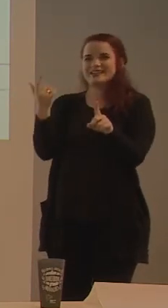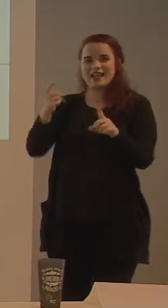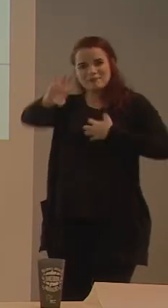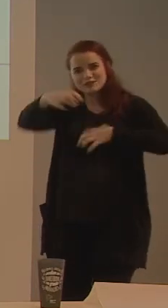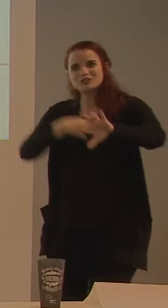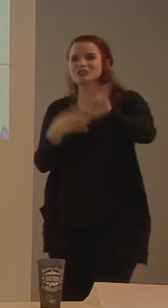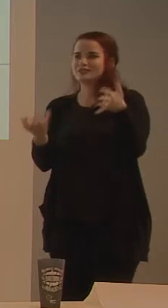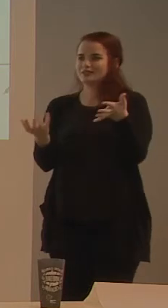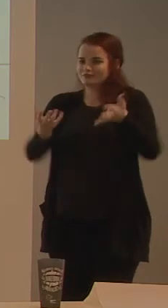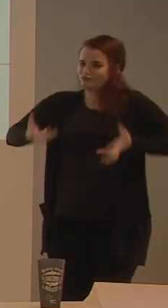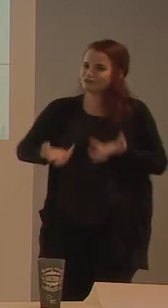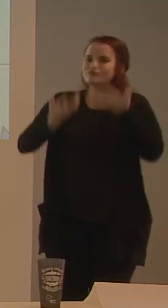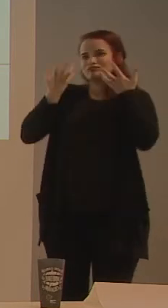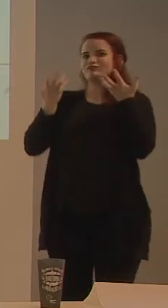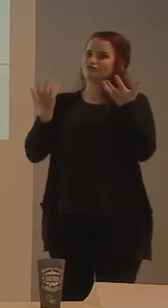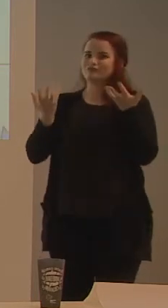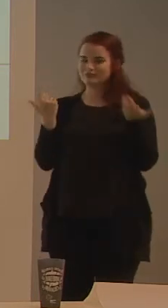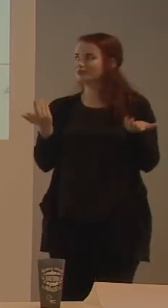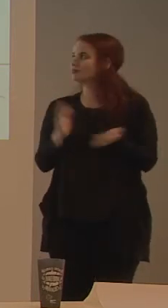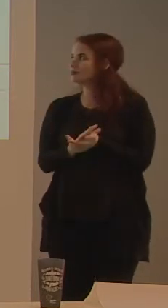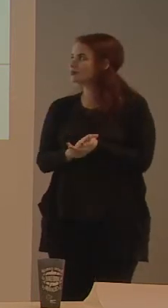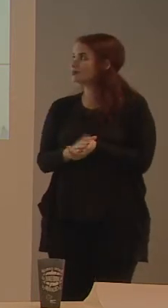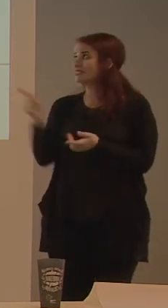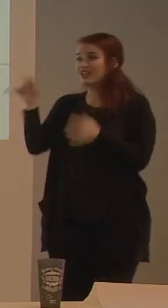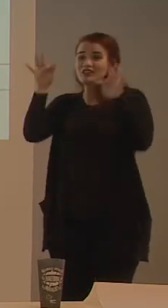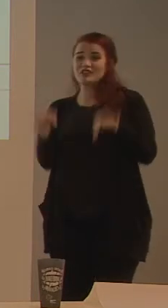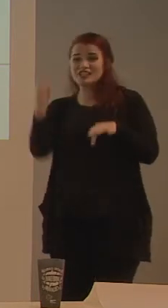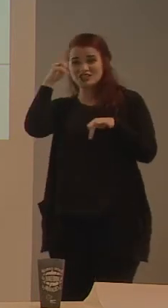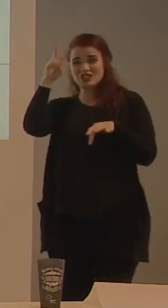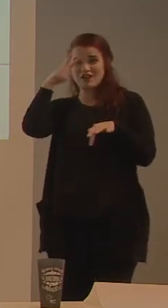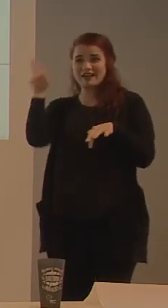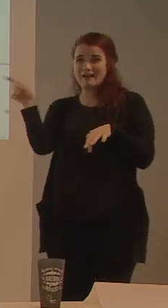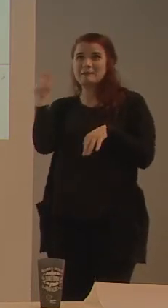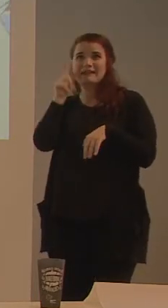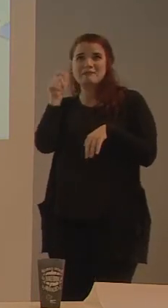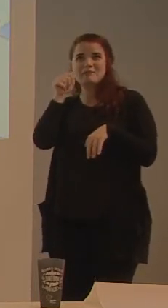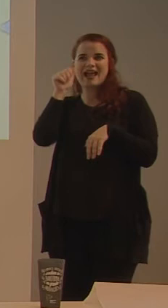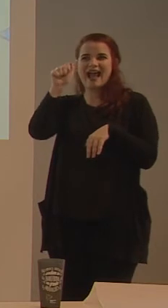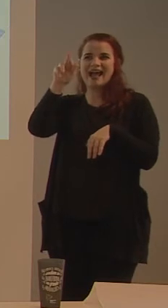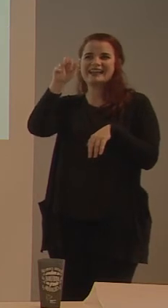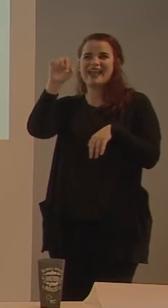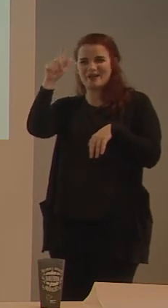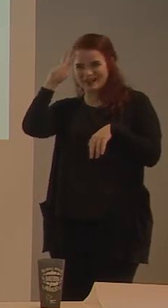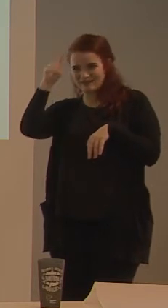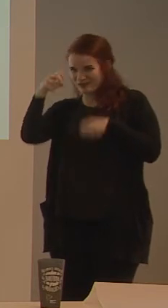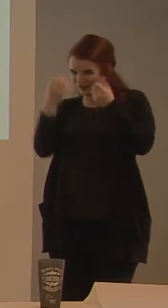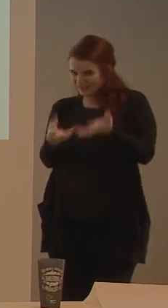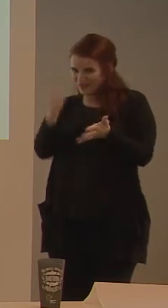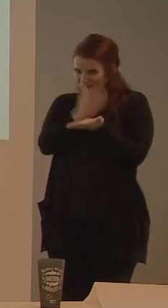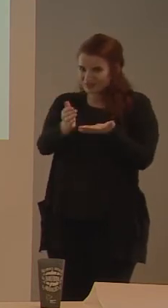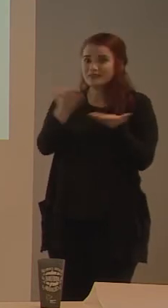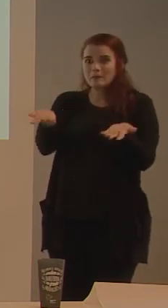e a aceitação de forma exponencial. E aí, no fim dessa história, vocês se perguntam onde é que fica a Ariel, como é que ela